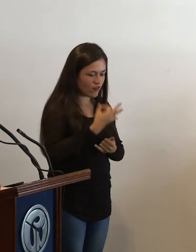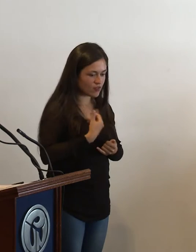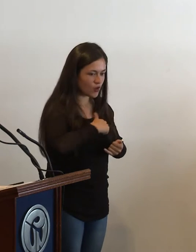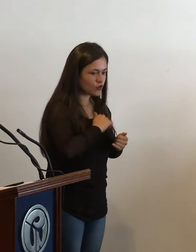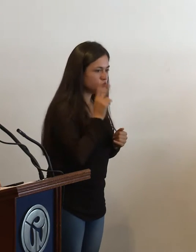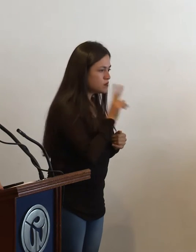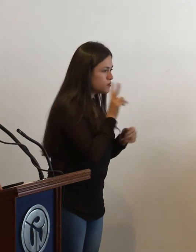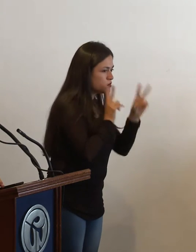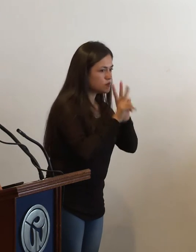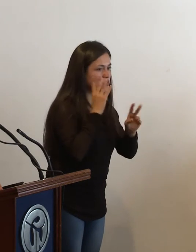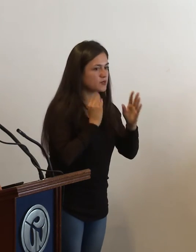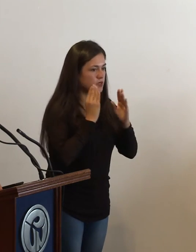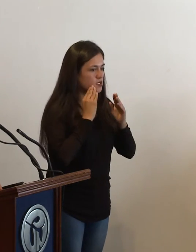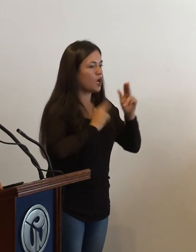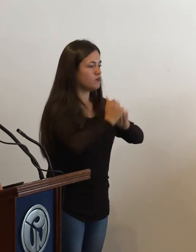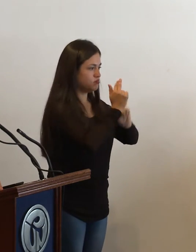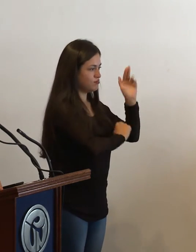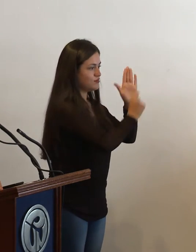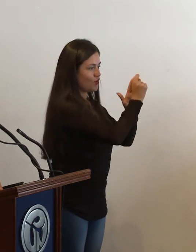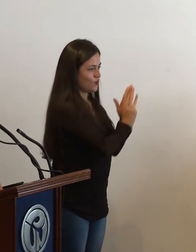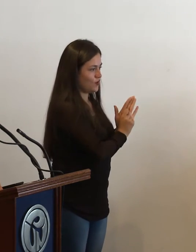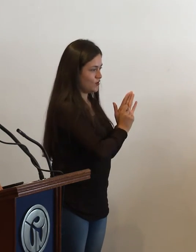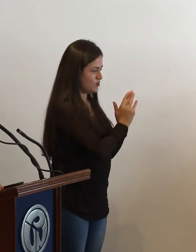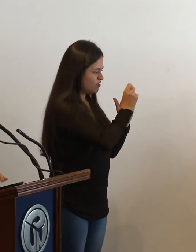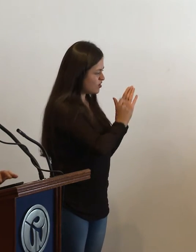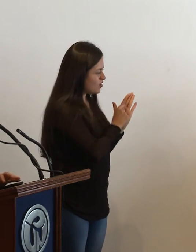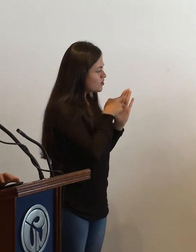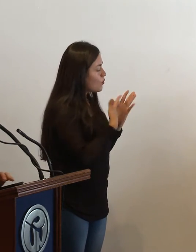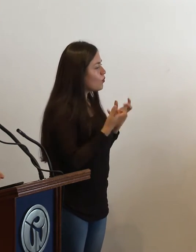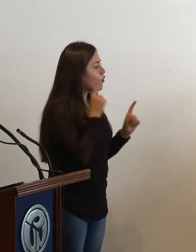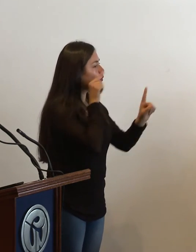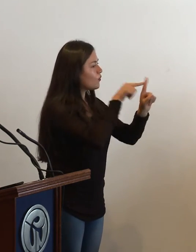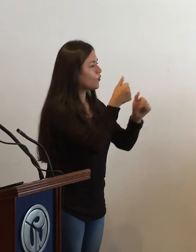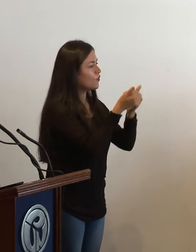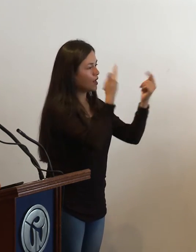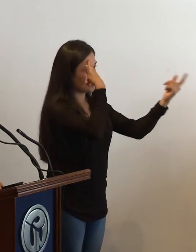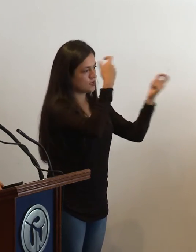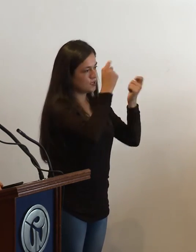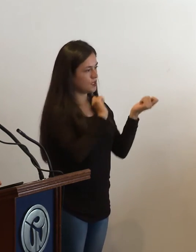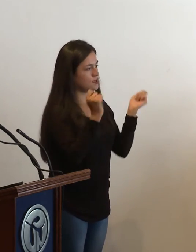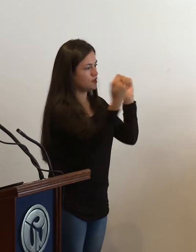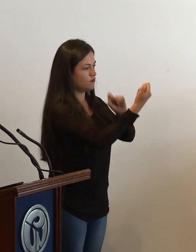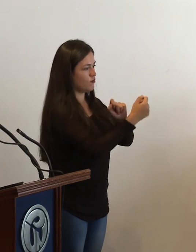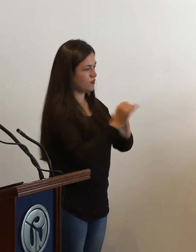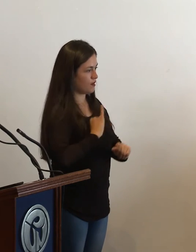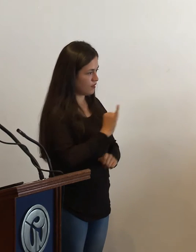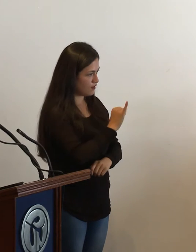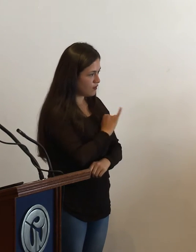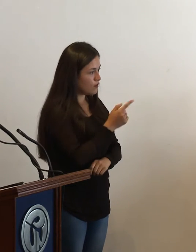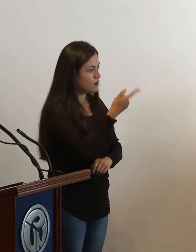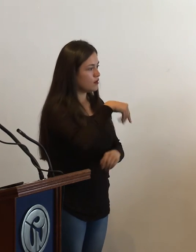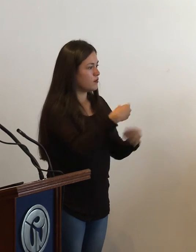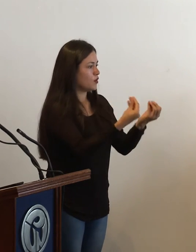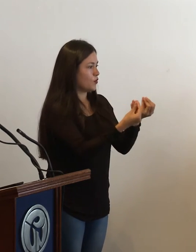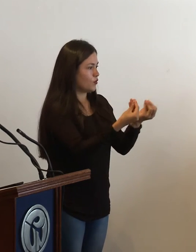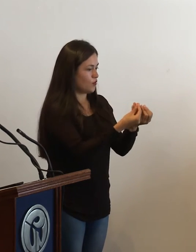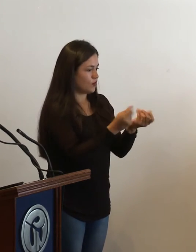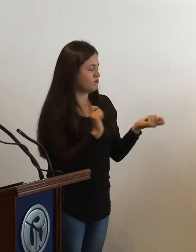que apunta a desarrollar estrategias de transformación, tanto individual como